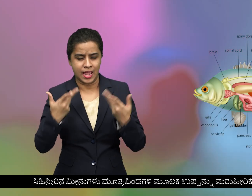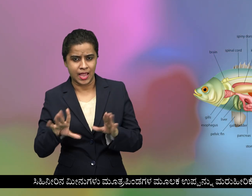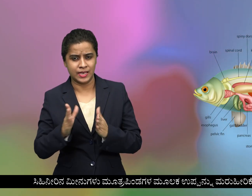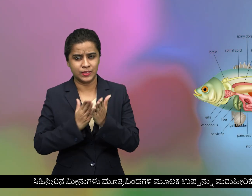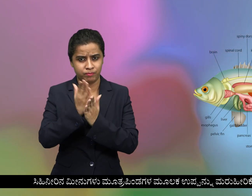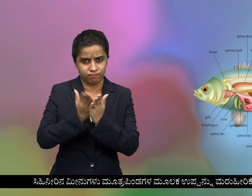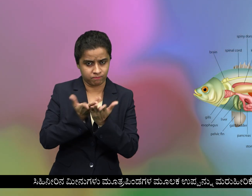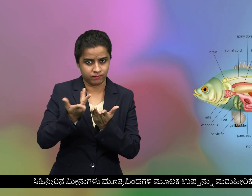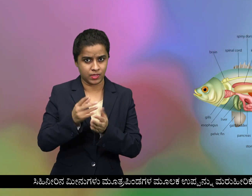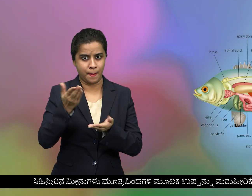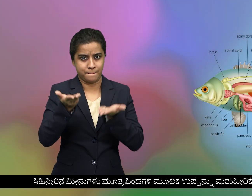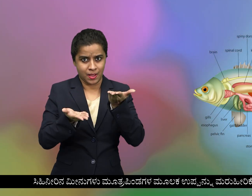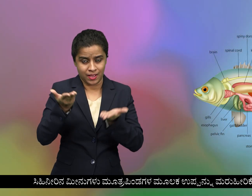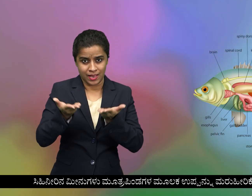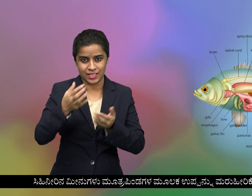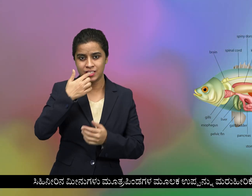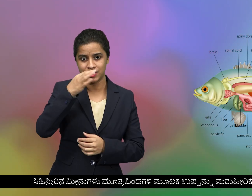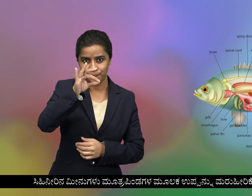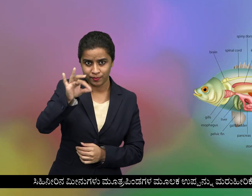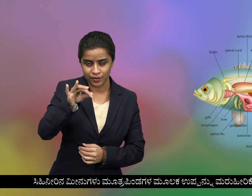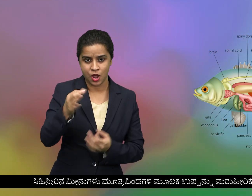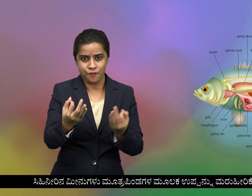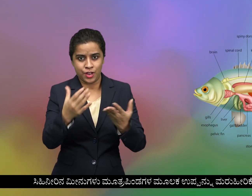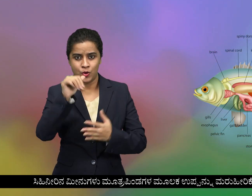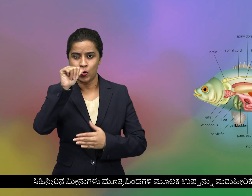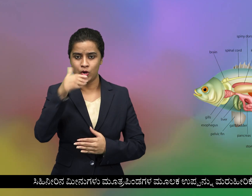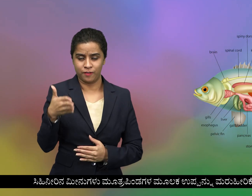ಸಿಹಿನೀರಿನ ಮೀನುಗಳು ಮೂತ್ರಪಿಂಡಗಳ ಮೂಲಕ ಉಪ್ಪನ್ನ ಮರುಹೀರಿಕೊಳ್ಳಬೇಕಾಗತ್ತೆ